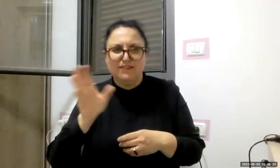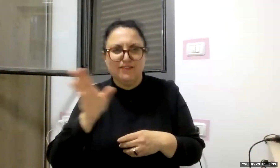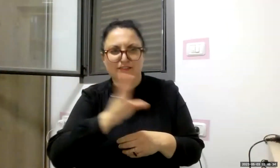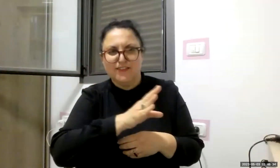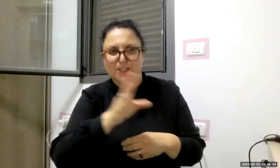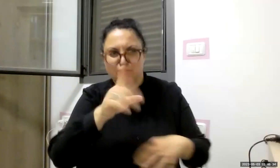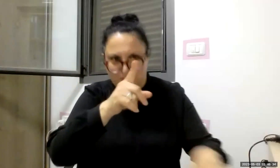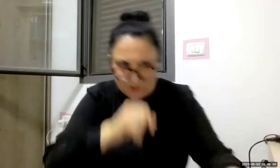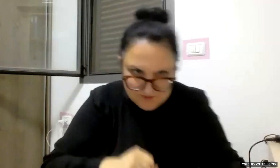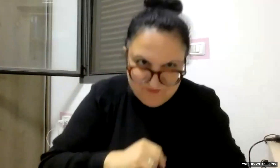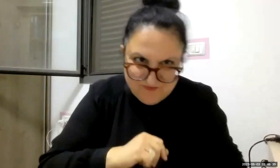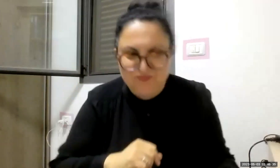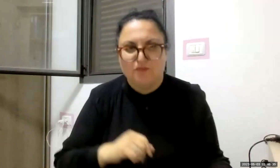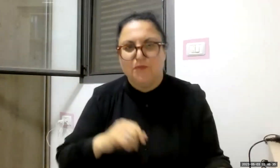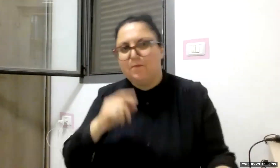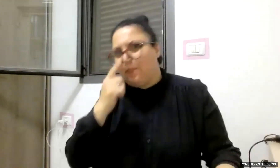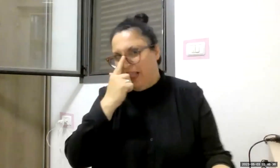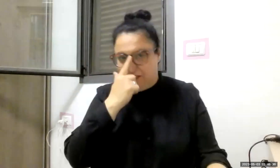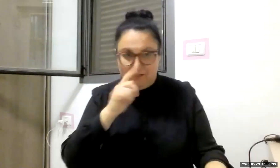להגיב לעינת נכון עינת